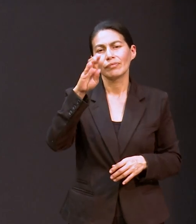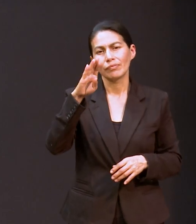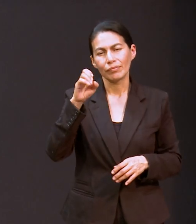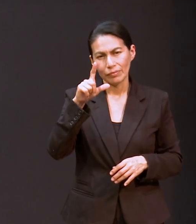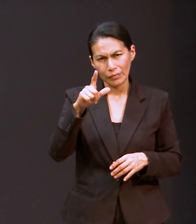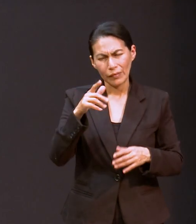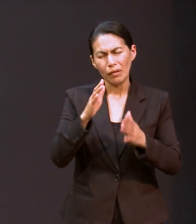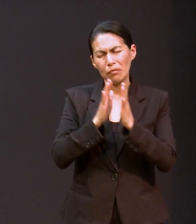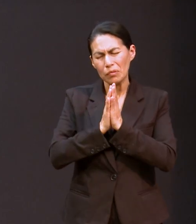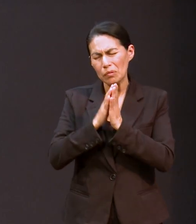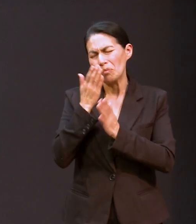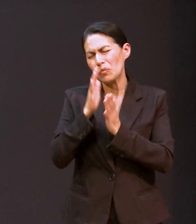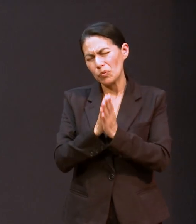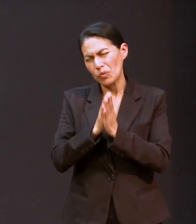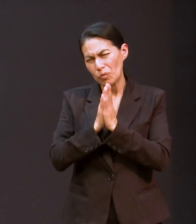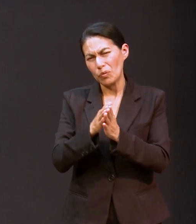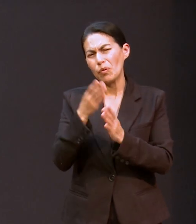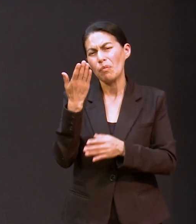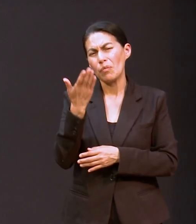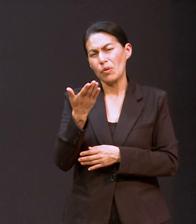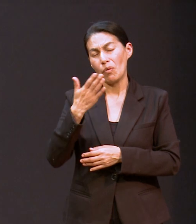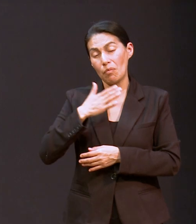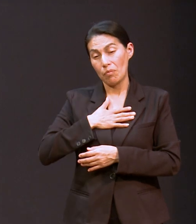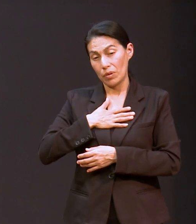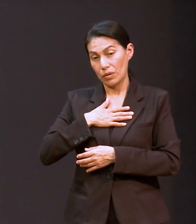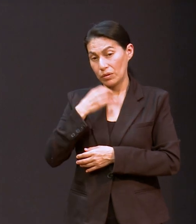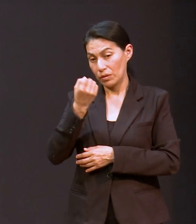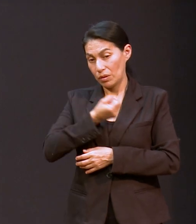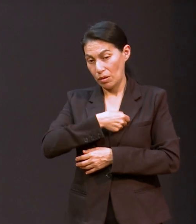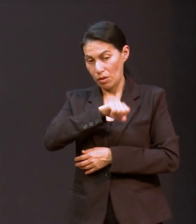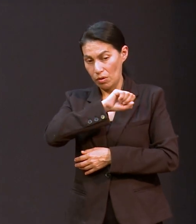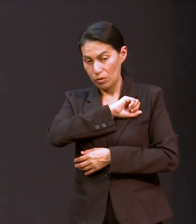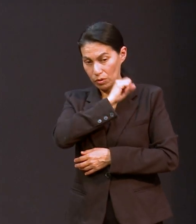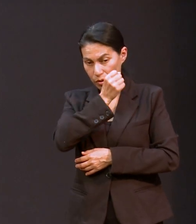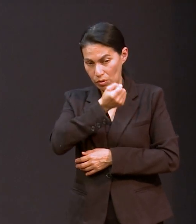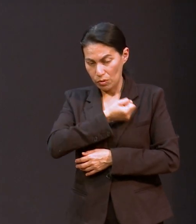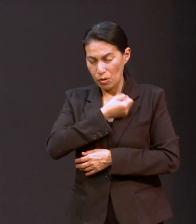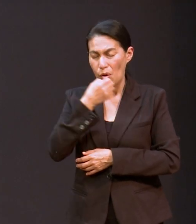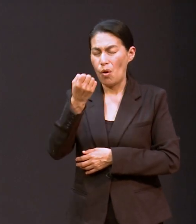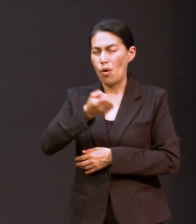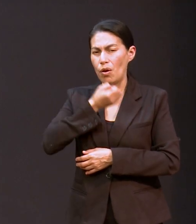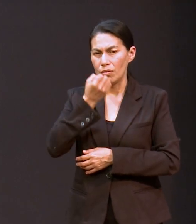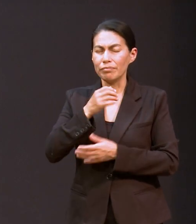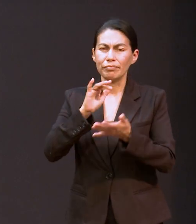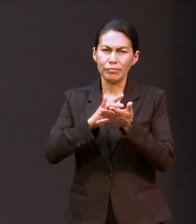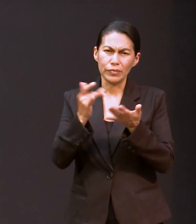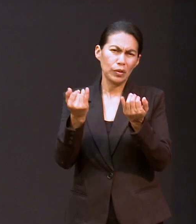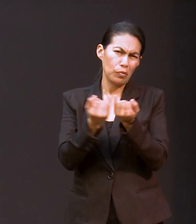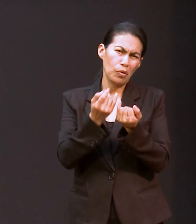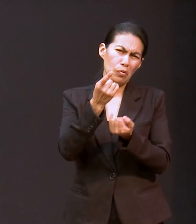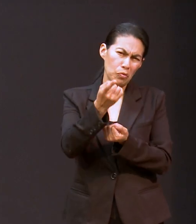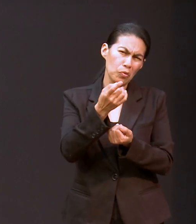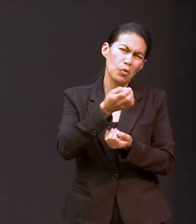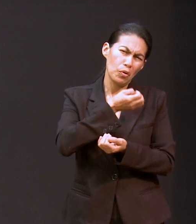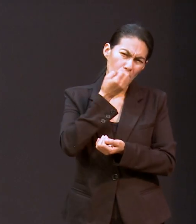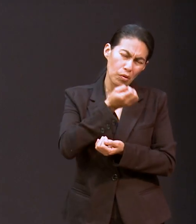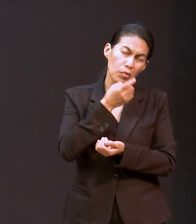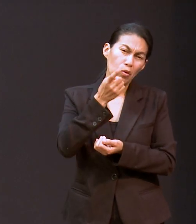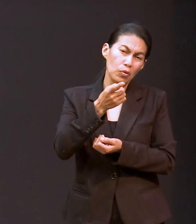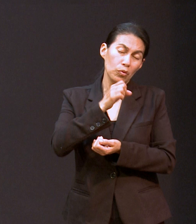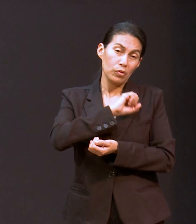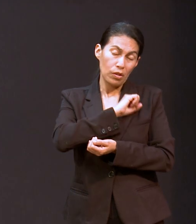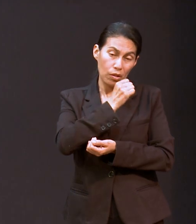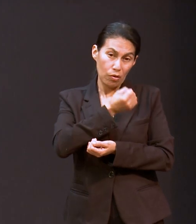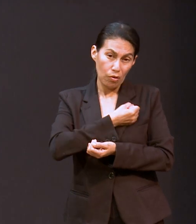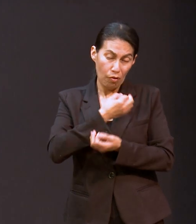anguiano Amén pido que oren por mi salud Gracias estaremos orando por ti Isabel no